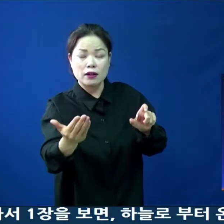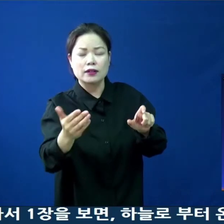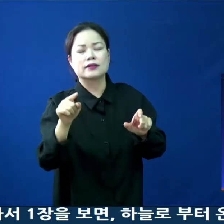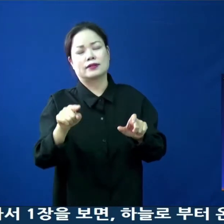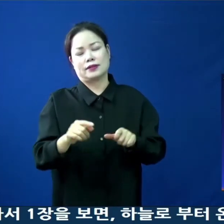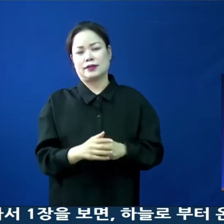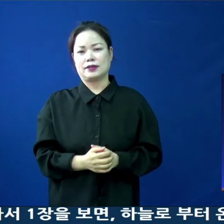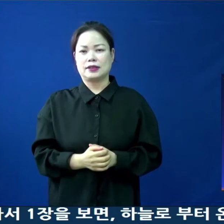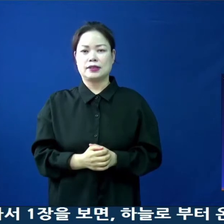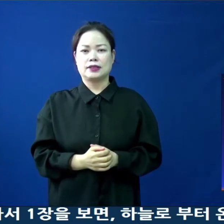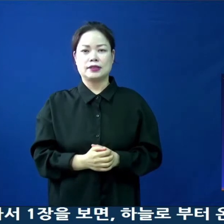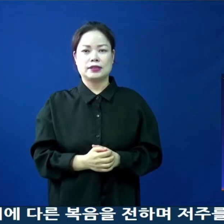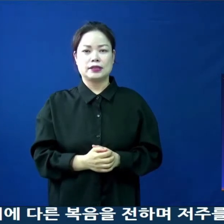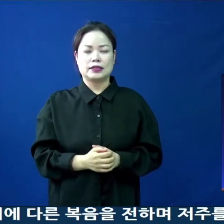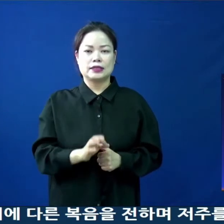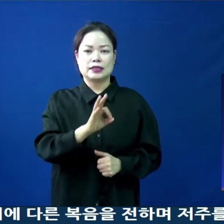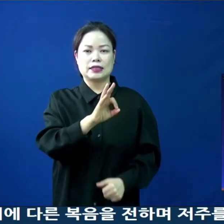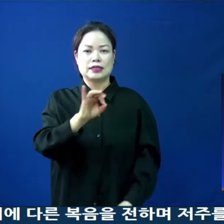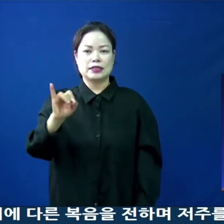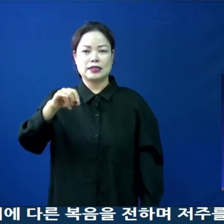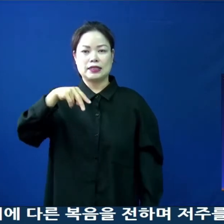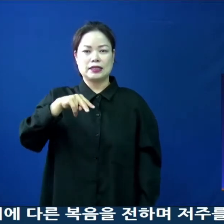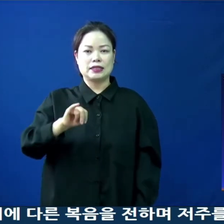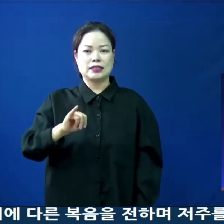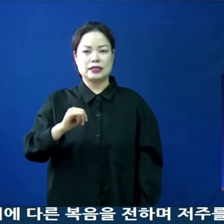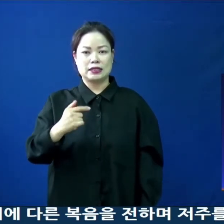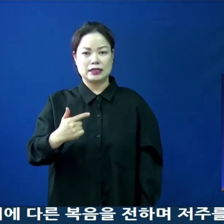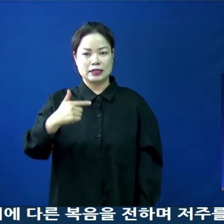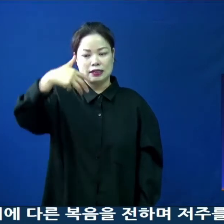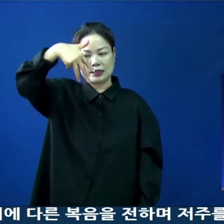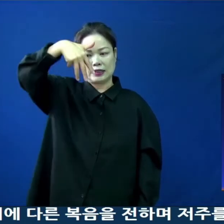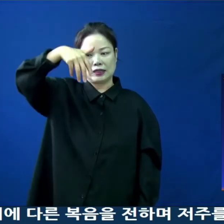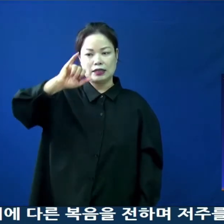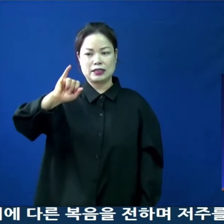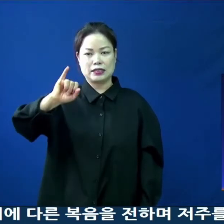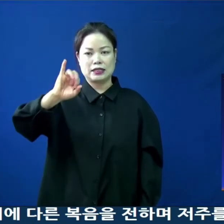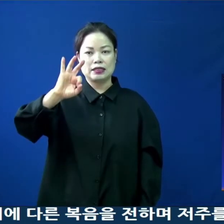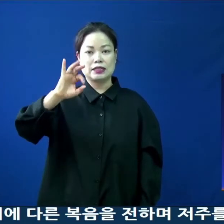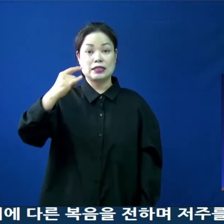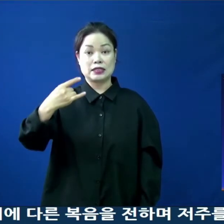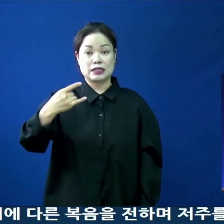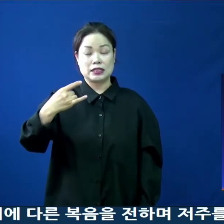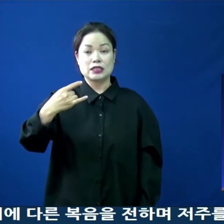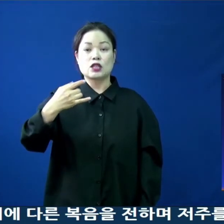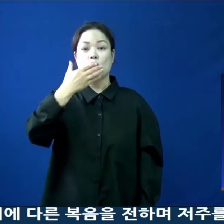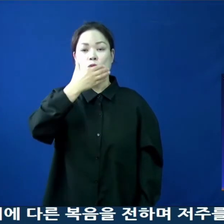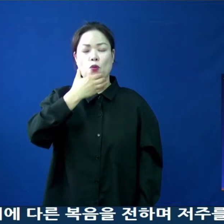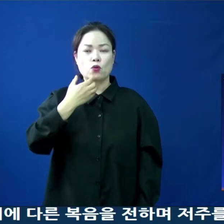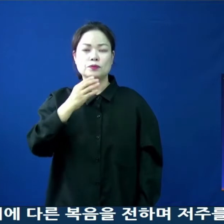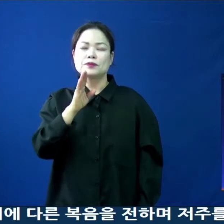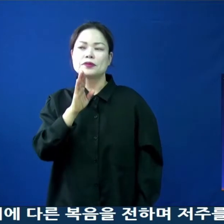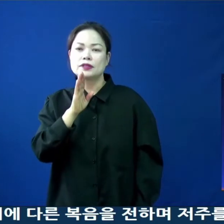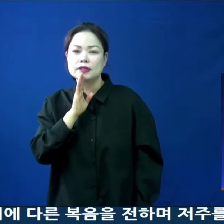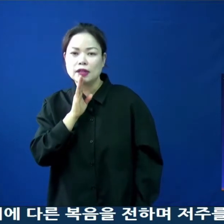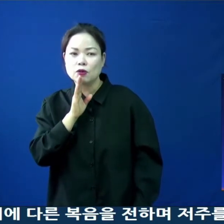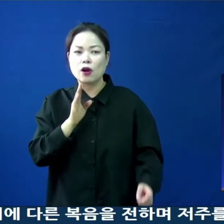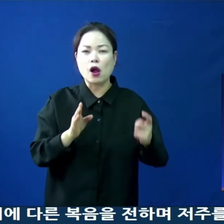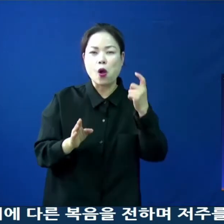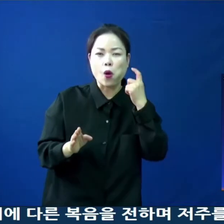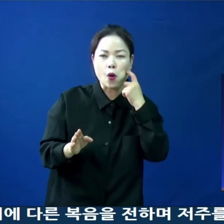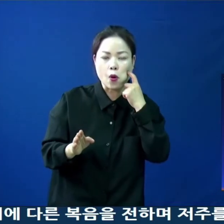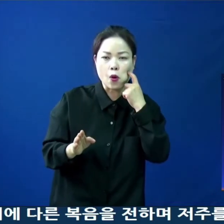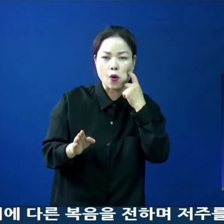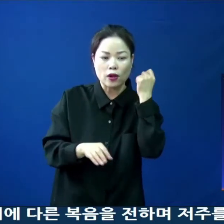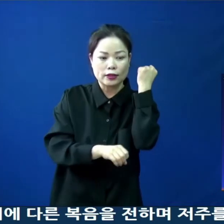그것은 바로 이신칭의 복음이 참 복음과 거짓 복음을 구별해주는